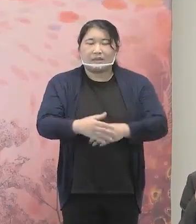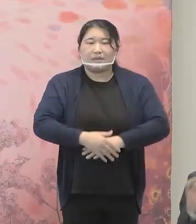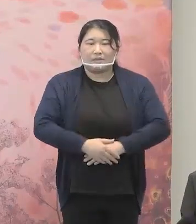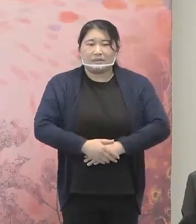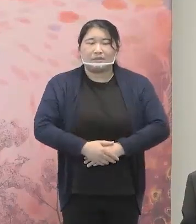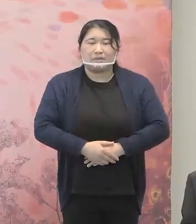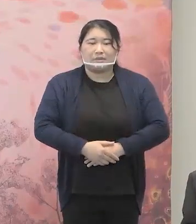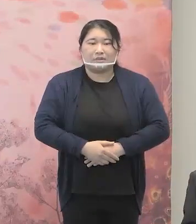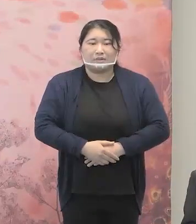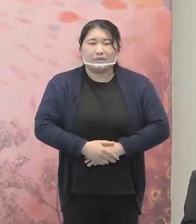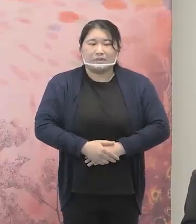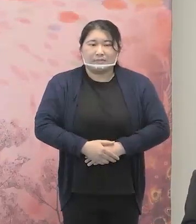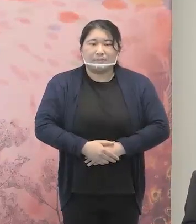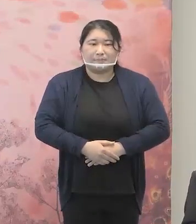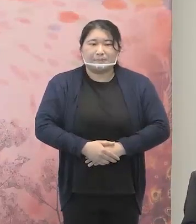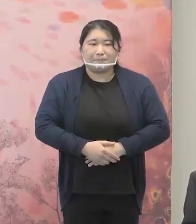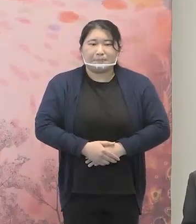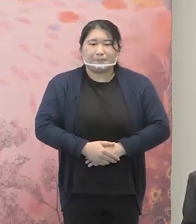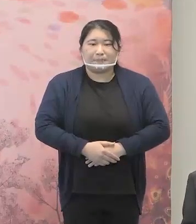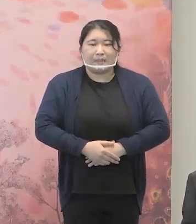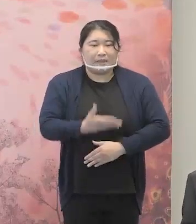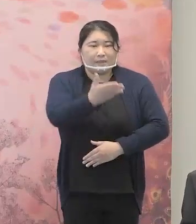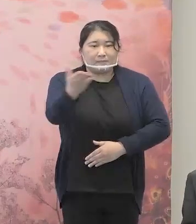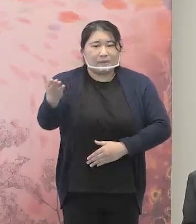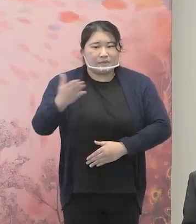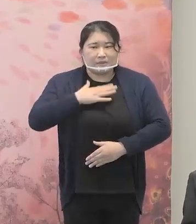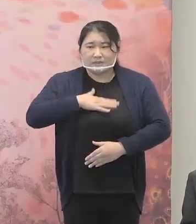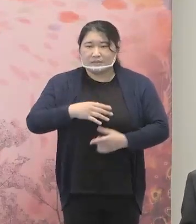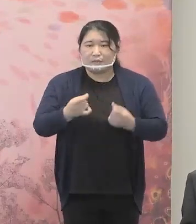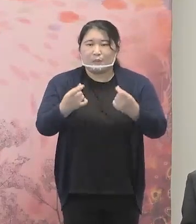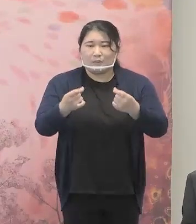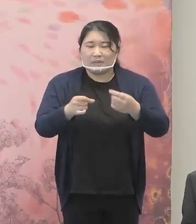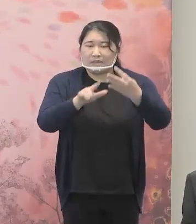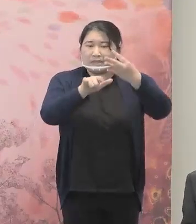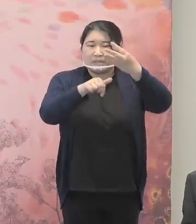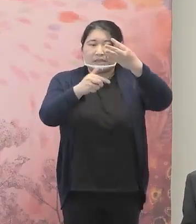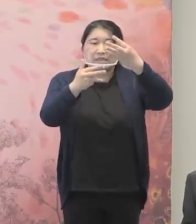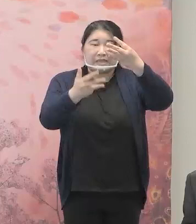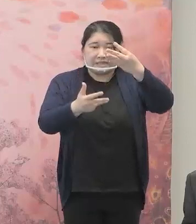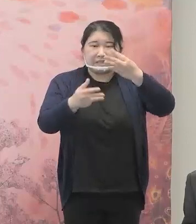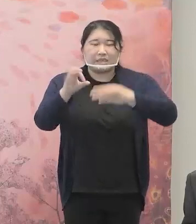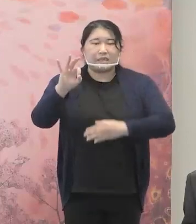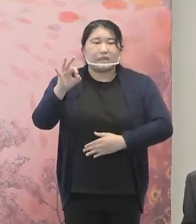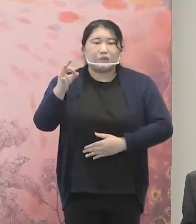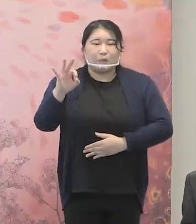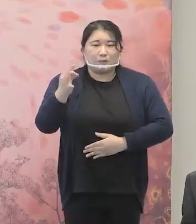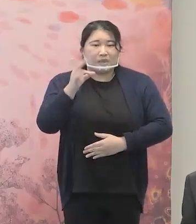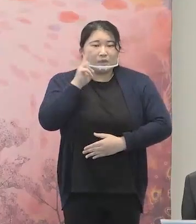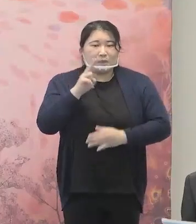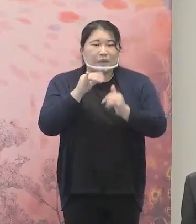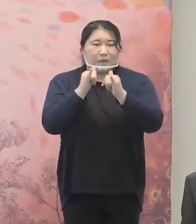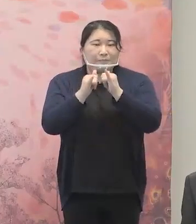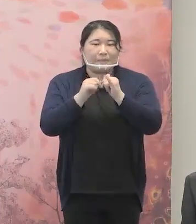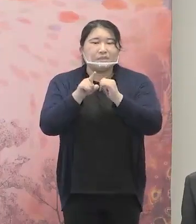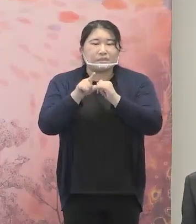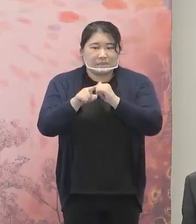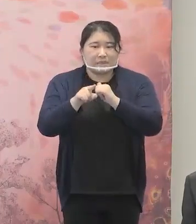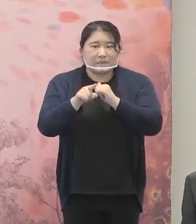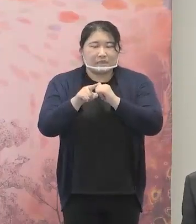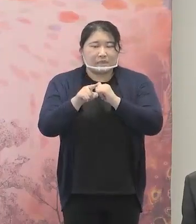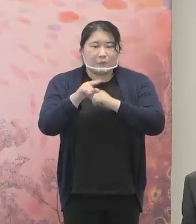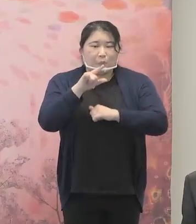ペーパーをお配りしておりますけれども、すでに皆様ご報道の通り4月8日金曜日、横浜町の養鶏場